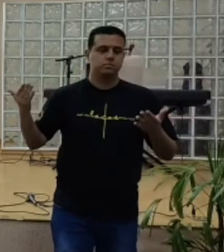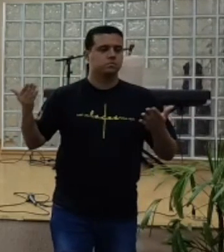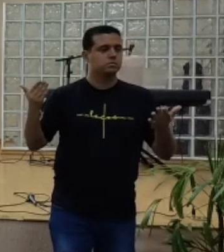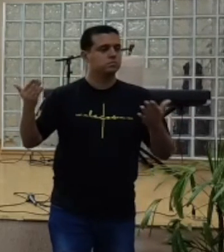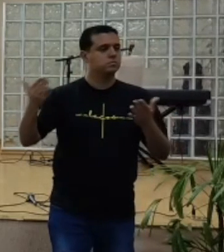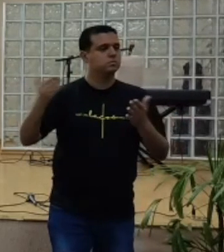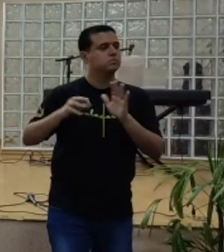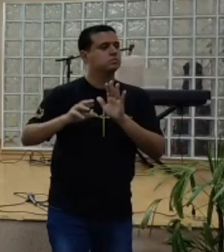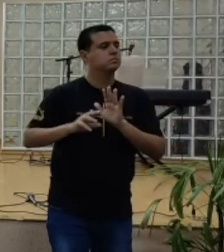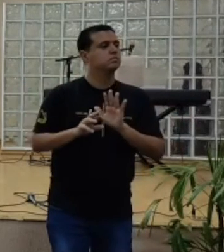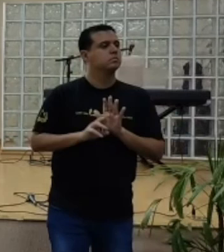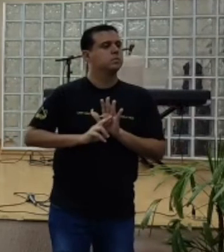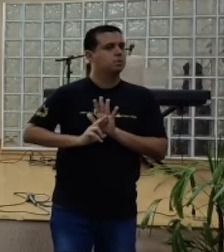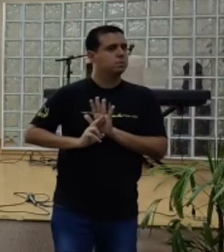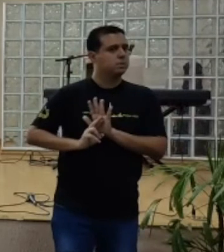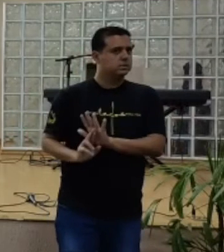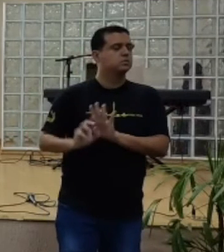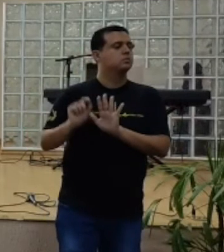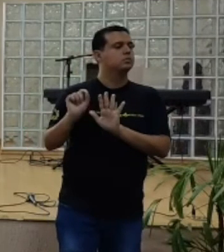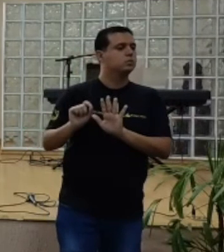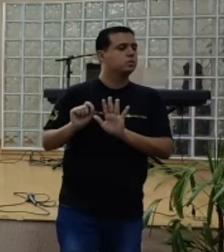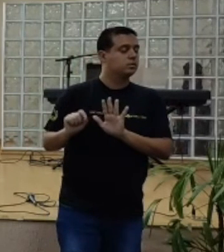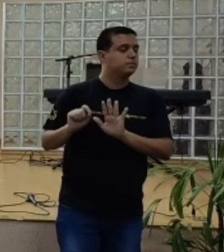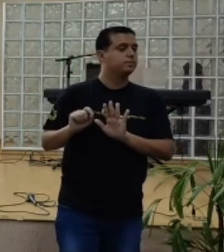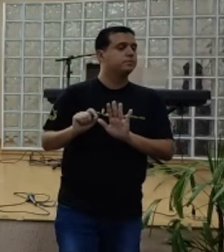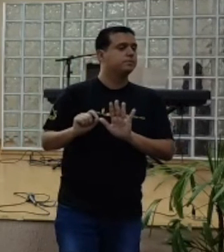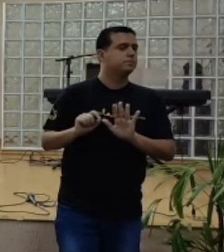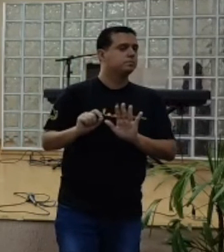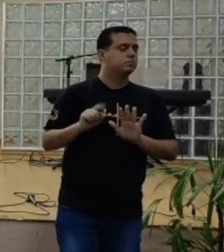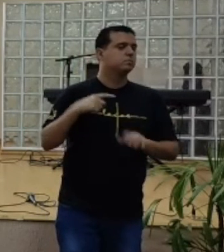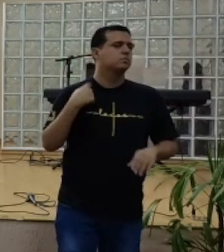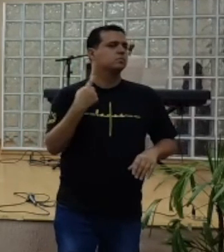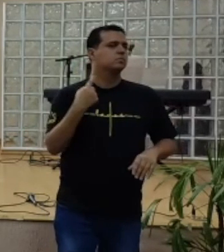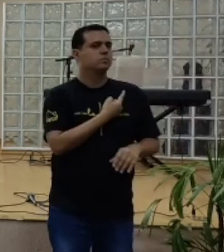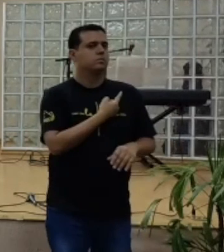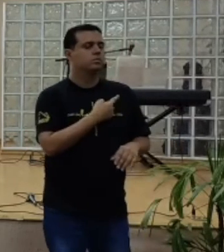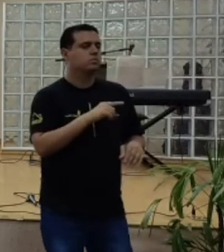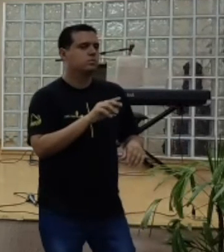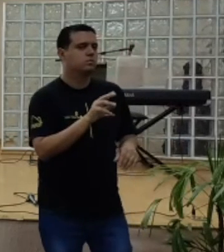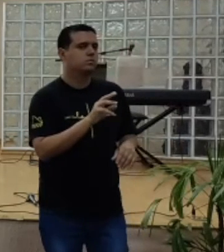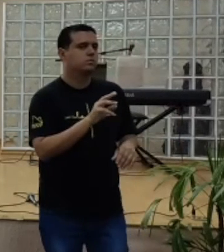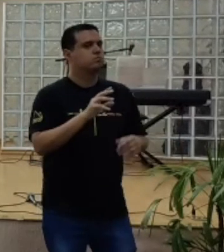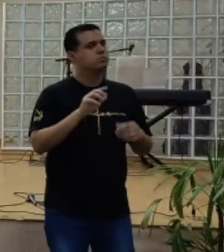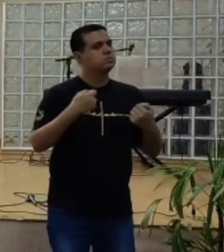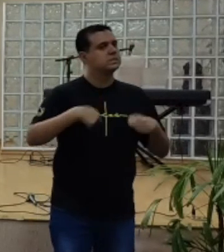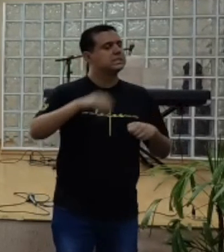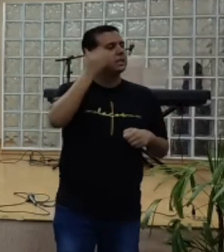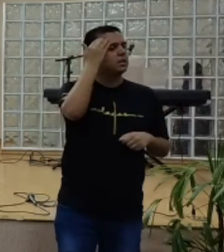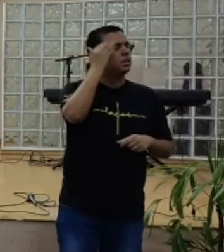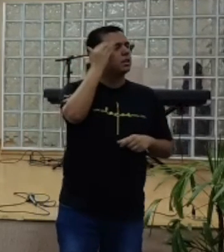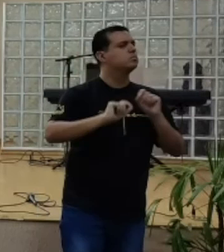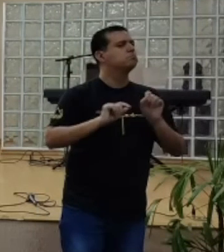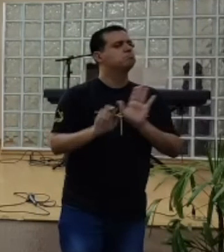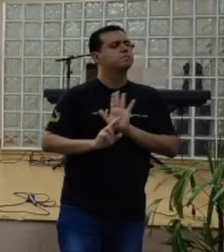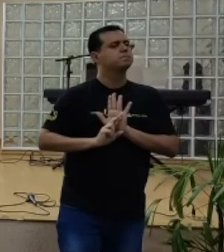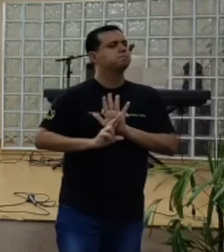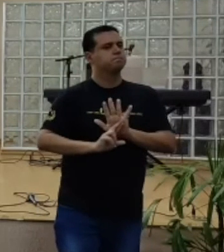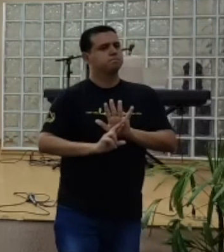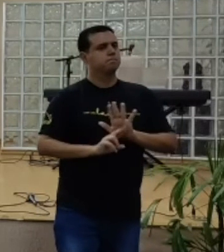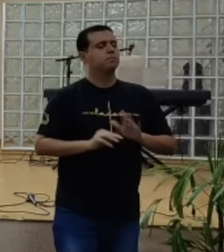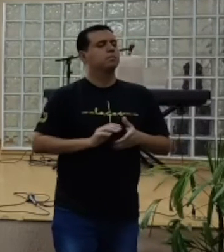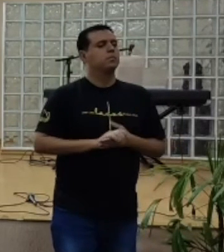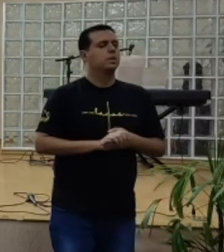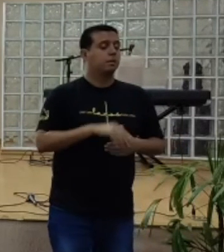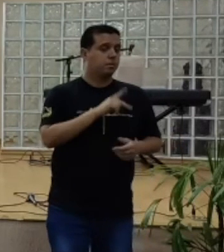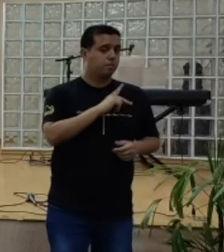de problemas com ser ou não ser uma alegoria, o que é isto? Paulo está pegando